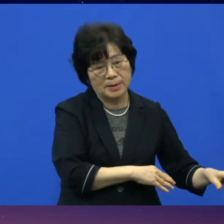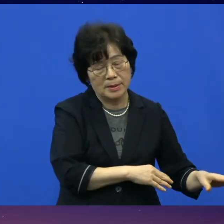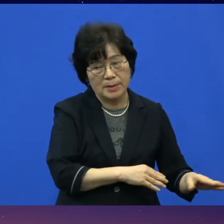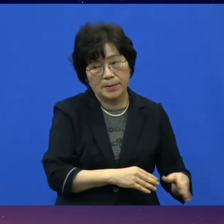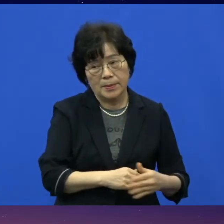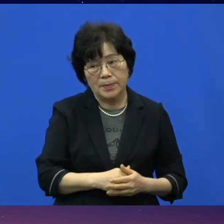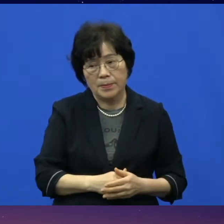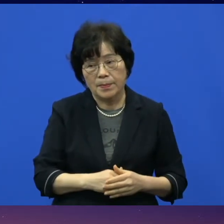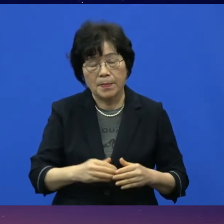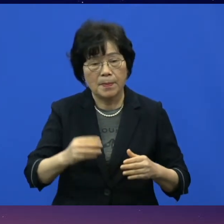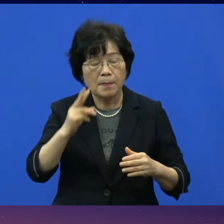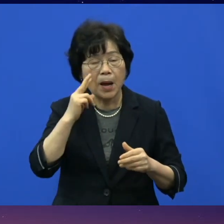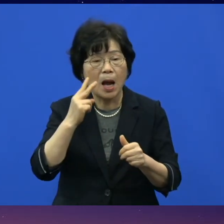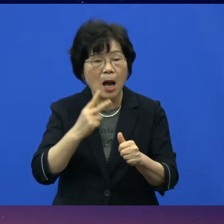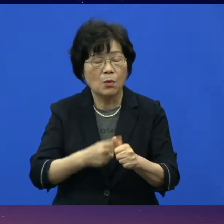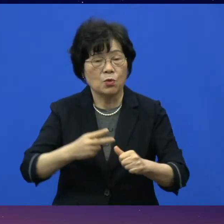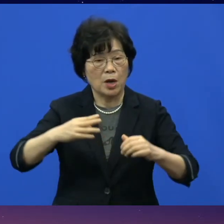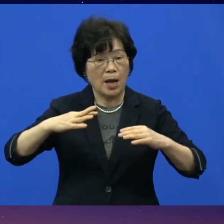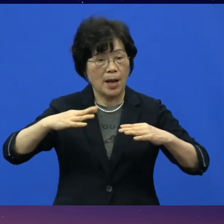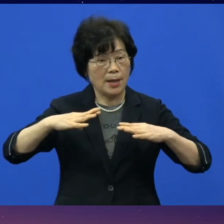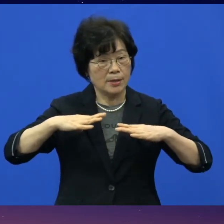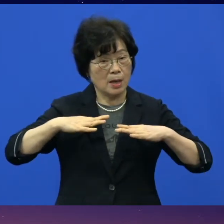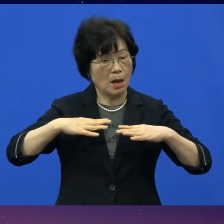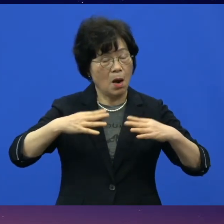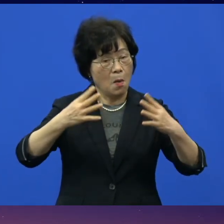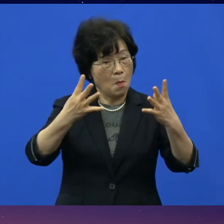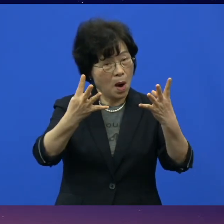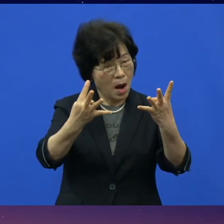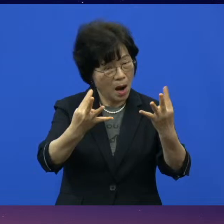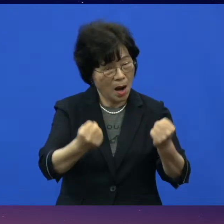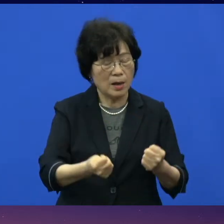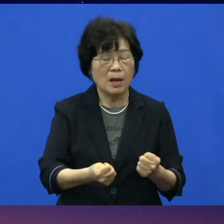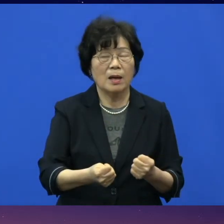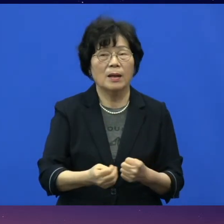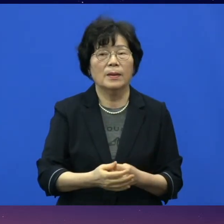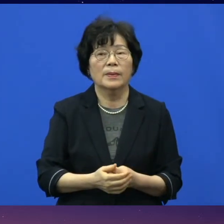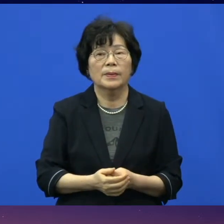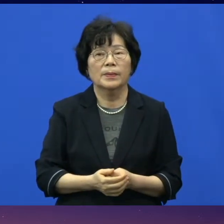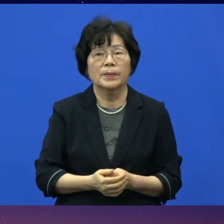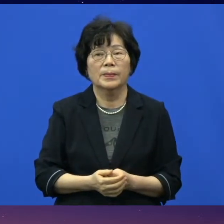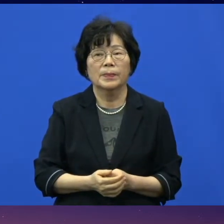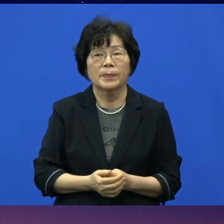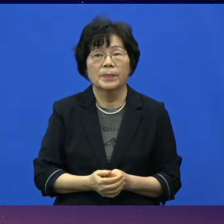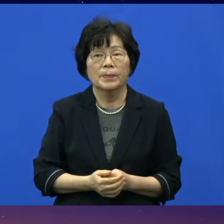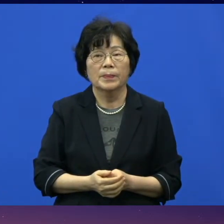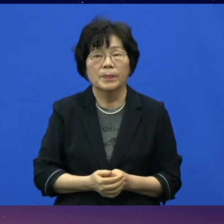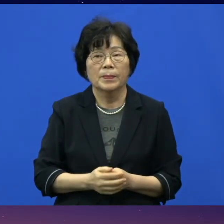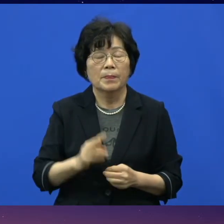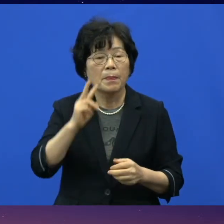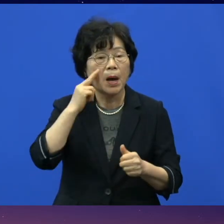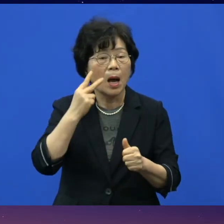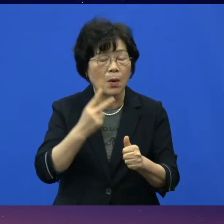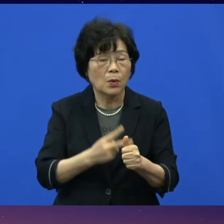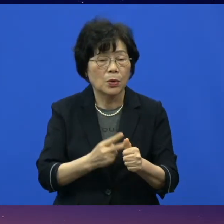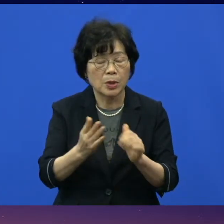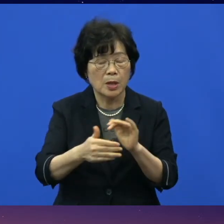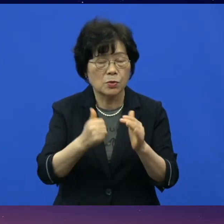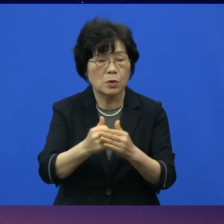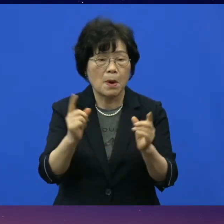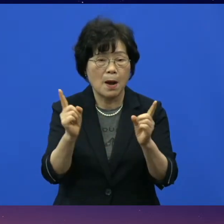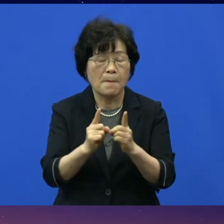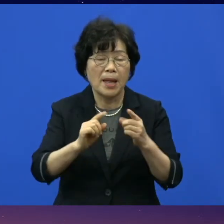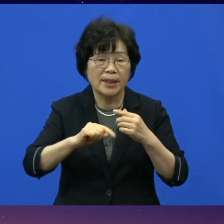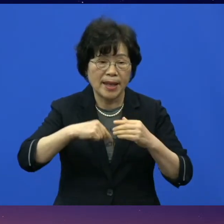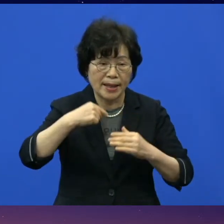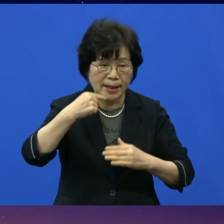여러분, 바울의 그 자랑거리들 있잖아요. 많아. 굉장히 많아요. 근데 예수를 발견하고 난 다음에 그